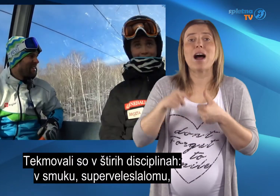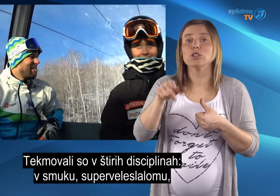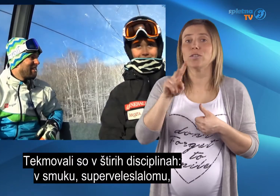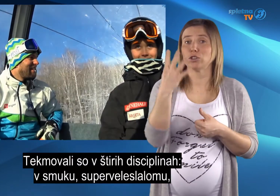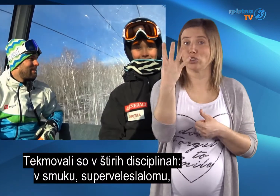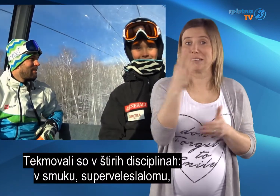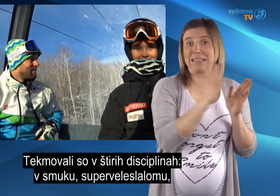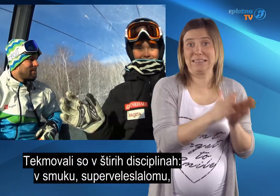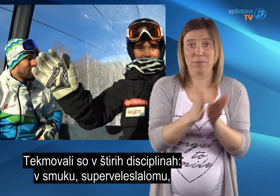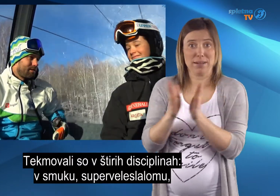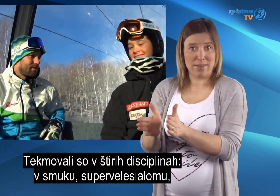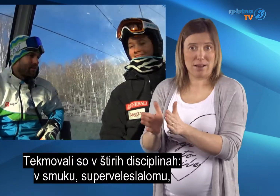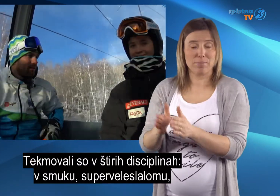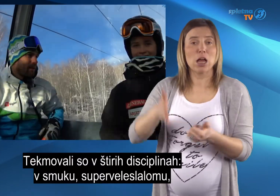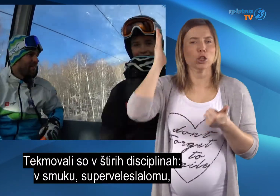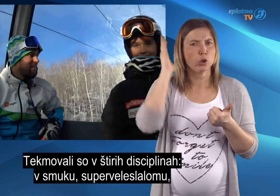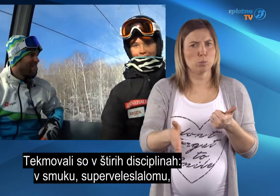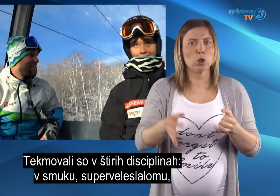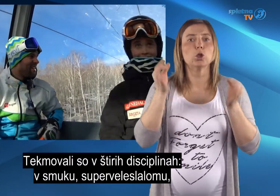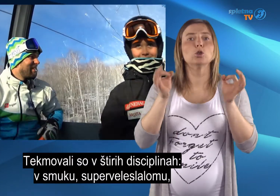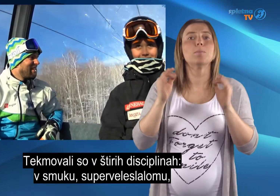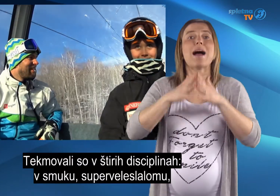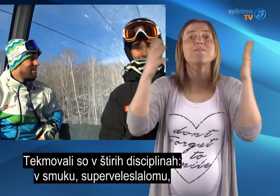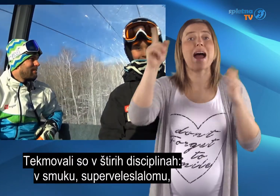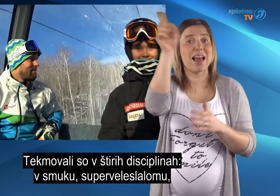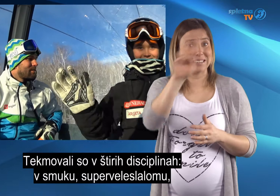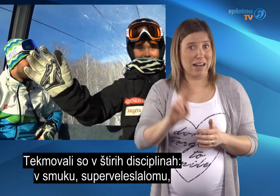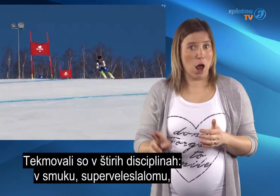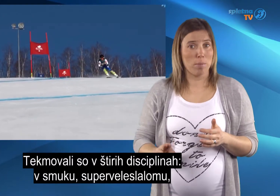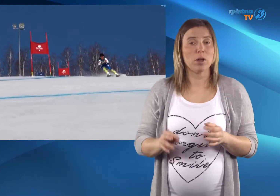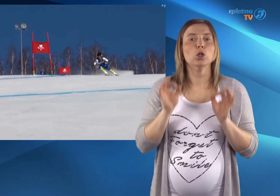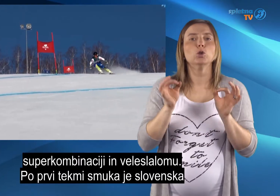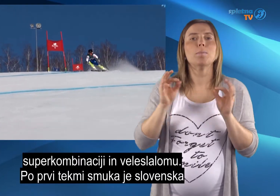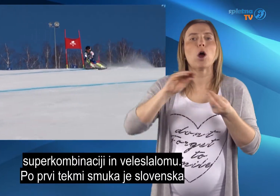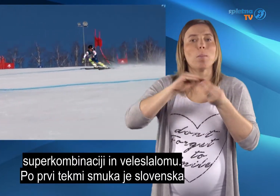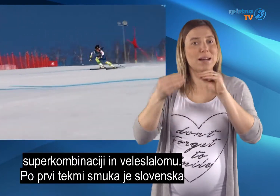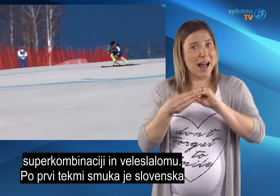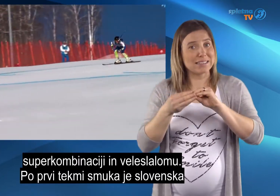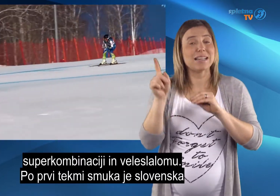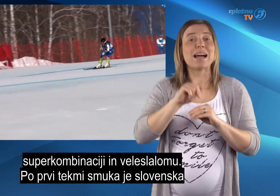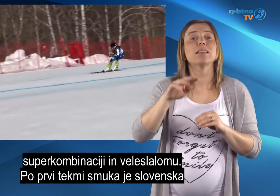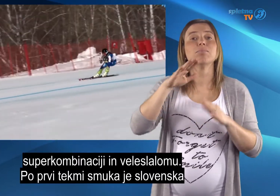Tekmovali so v 4 disciplinah: v smuku, superveleslalomu, superkombinaciji in